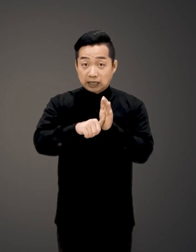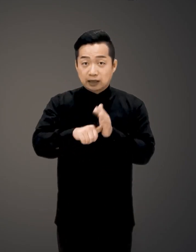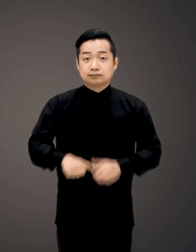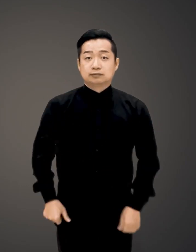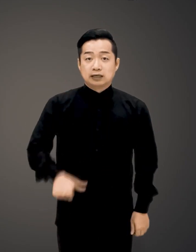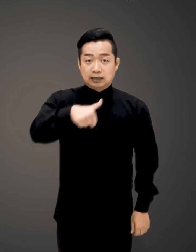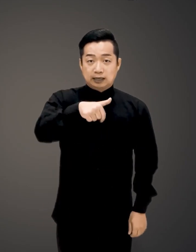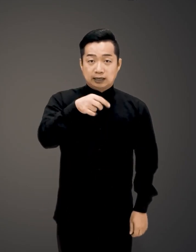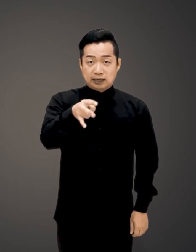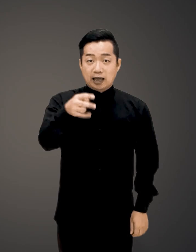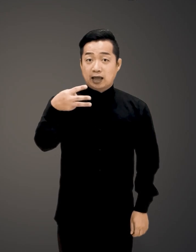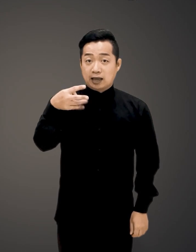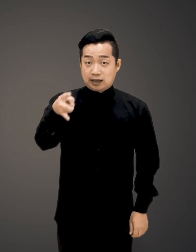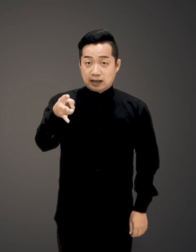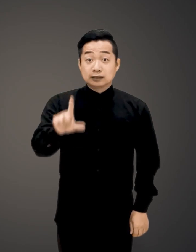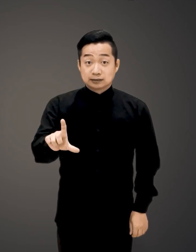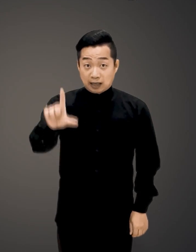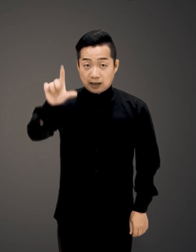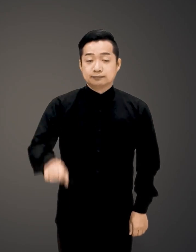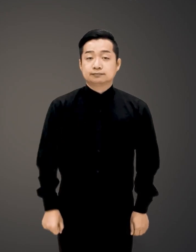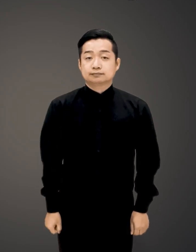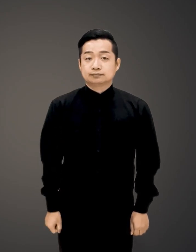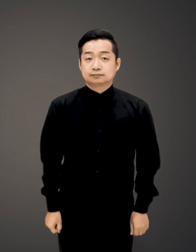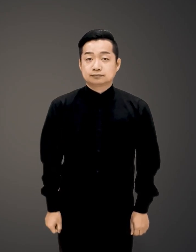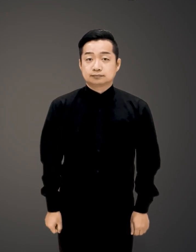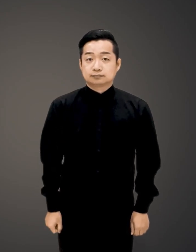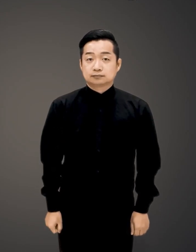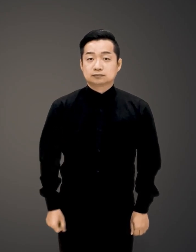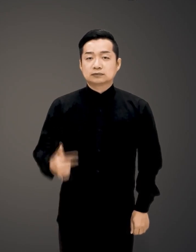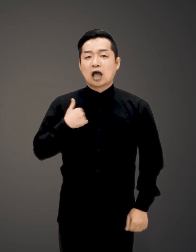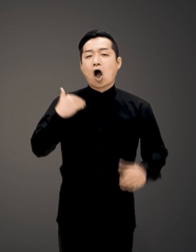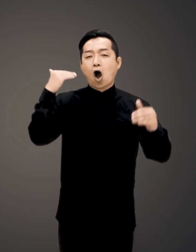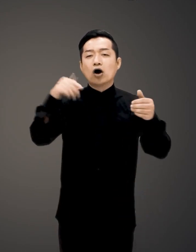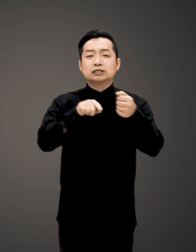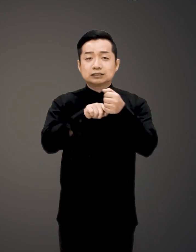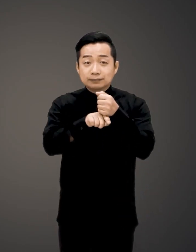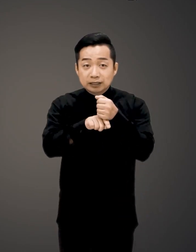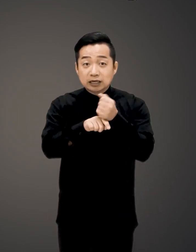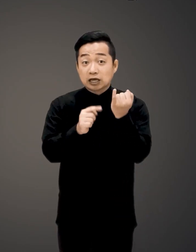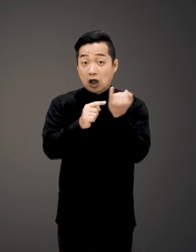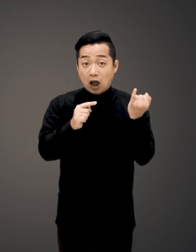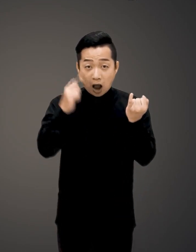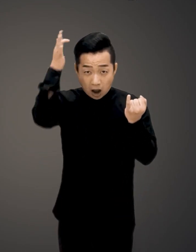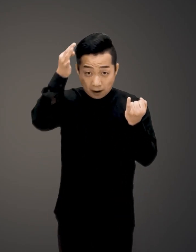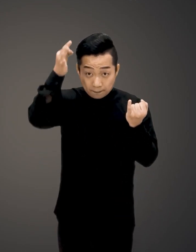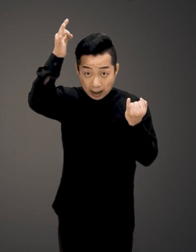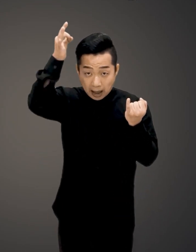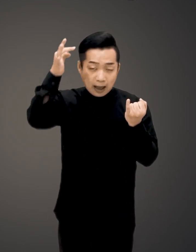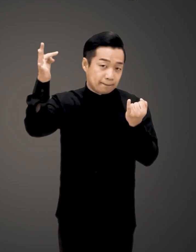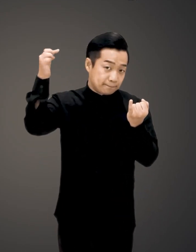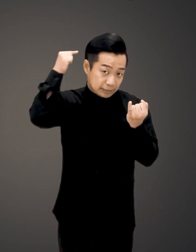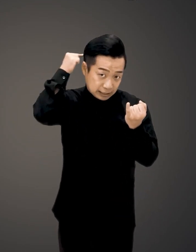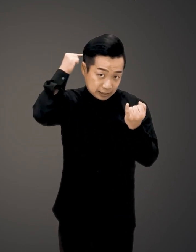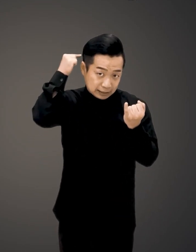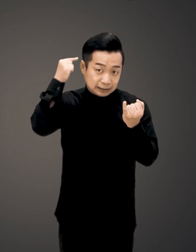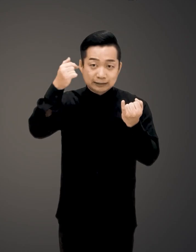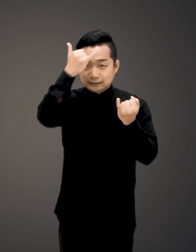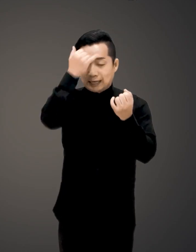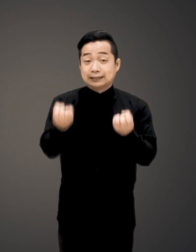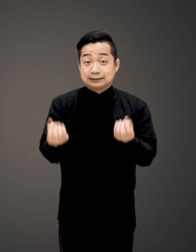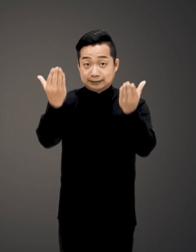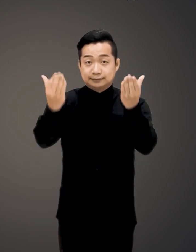15살이 되어 계례를 치르던 날, 계례, 성인이 되었다는 의미로 여자가 쪽을 찌어 올리고 비녀를 꽂는